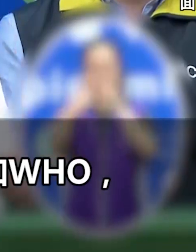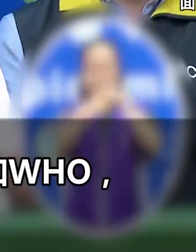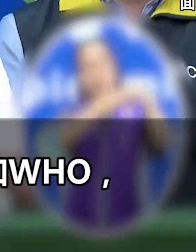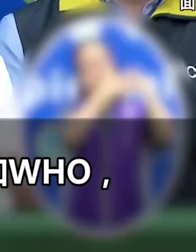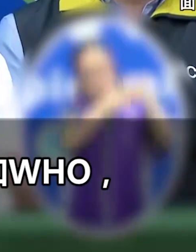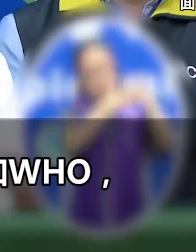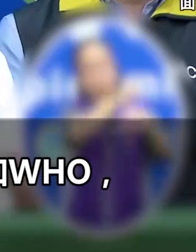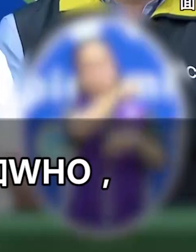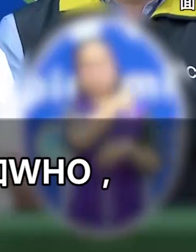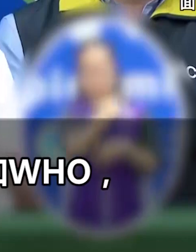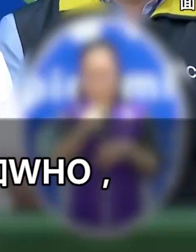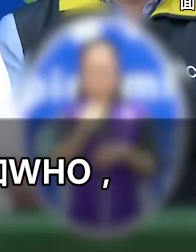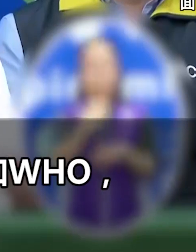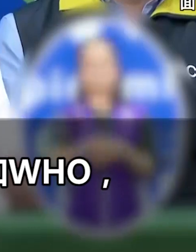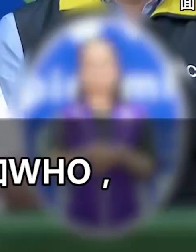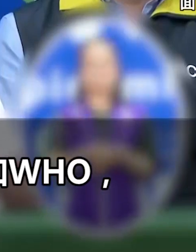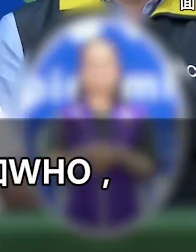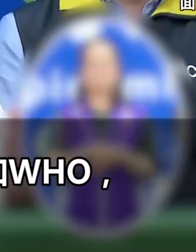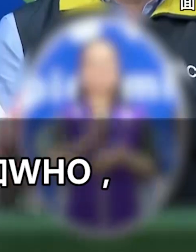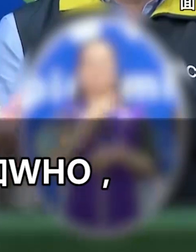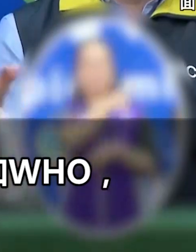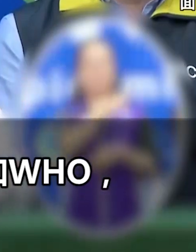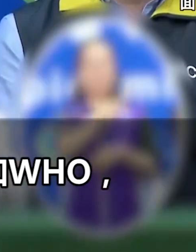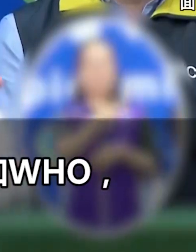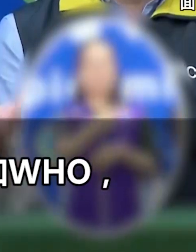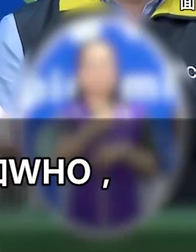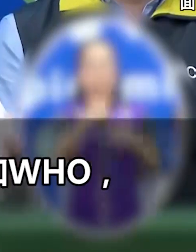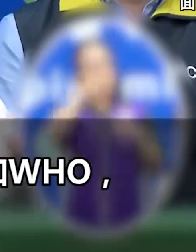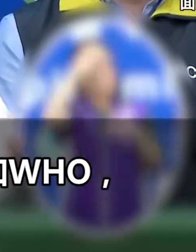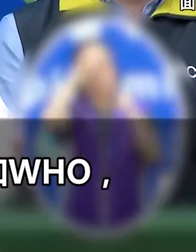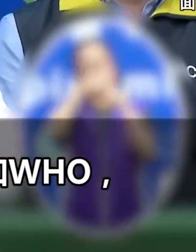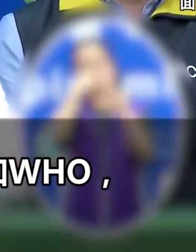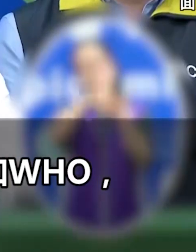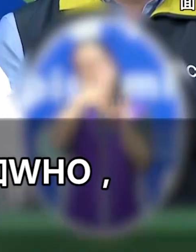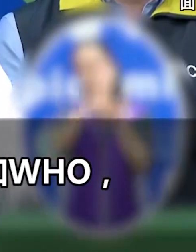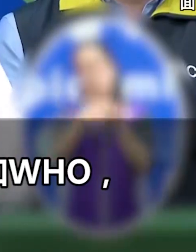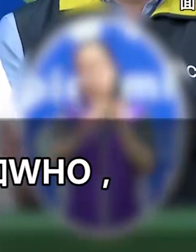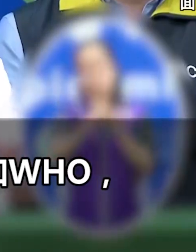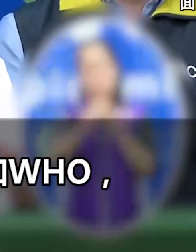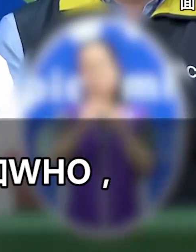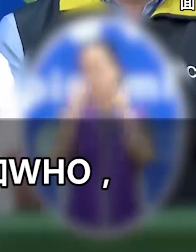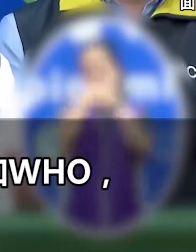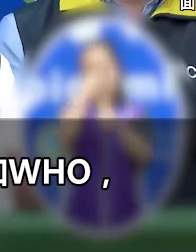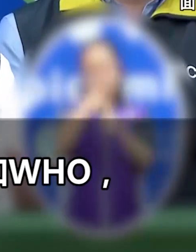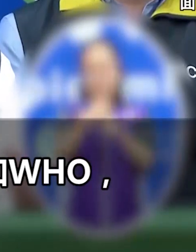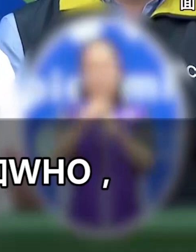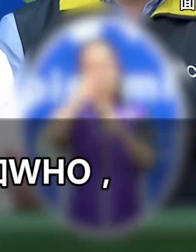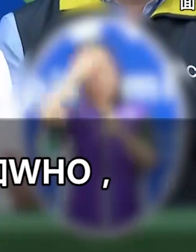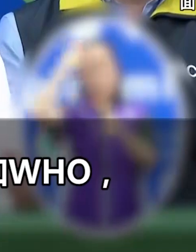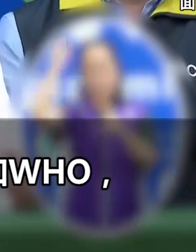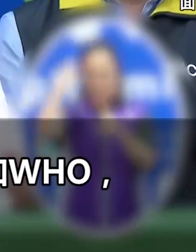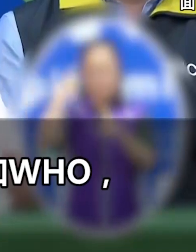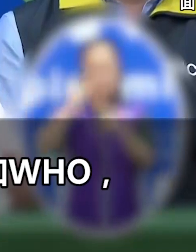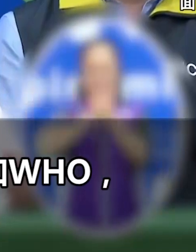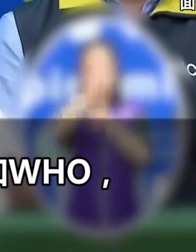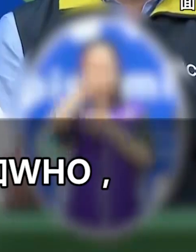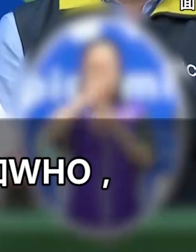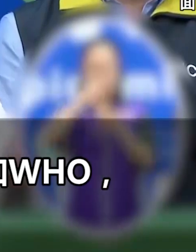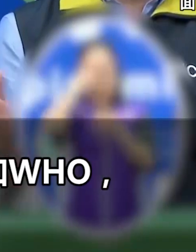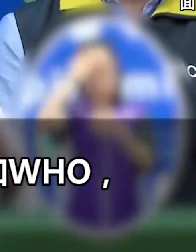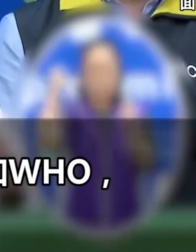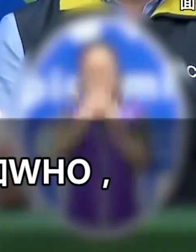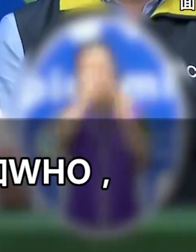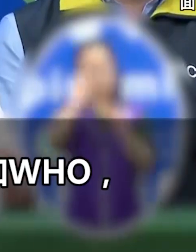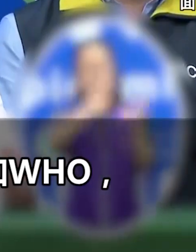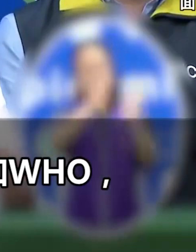国了，可是因为他的 case 最多嘛，那来龙去脉他最清楚嘛，那可是中国